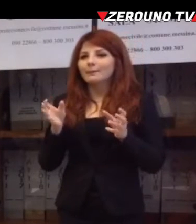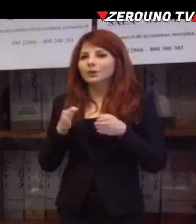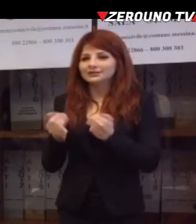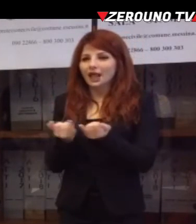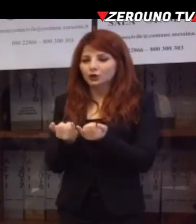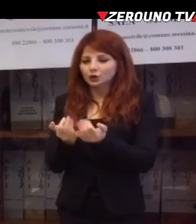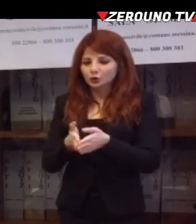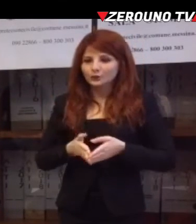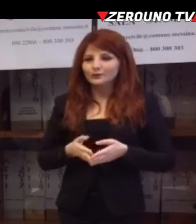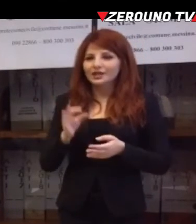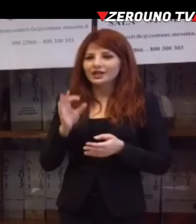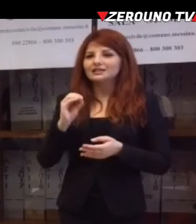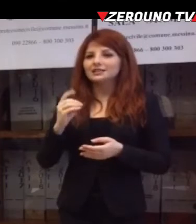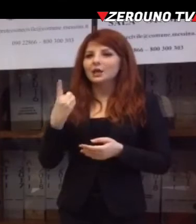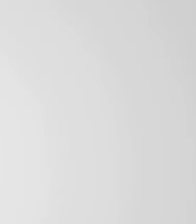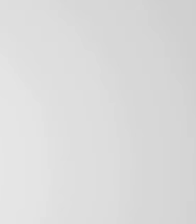01 TV.